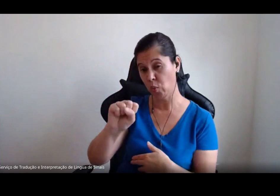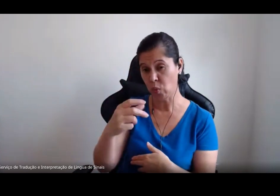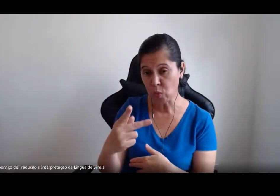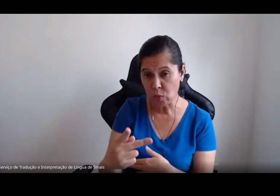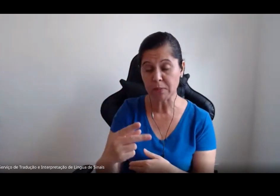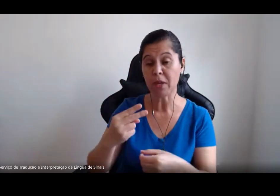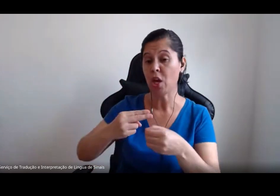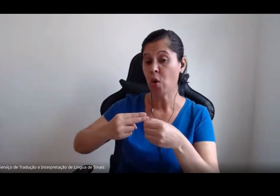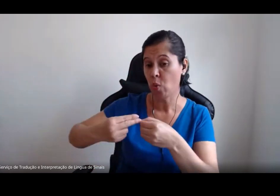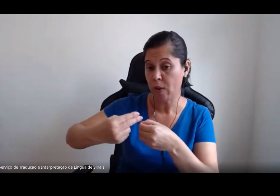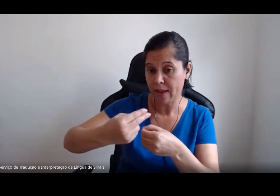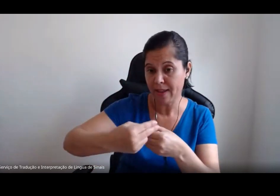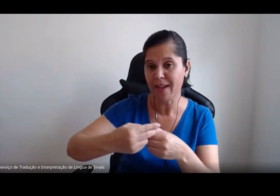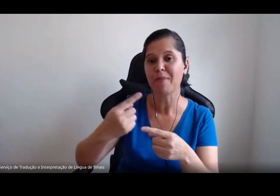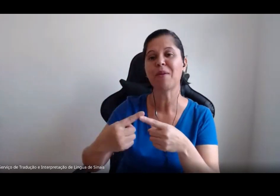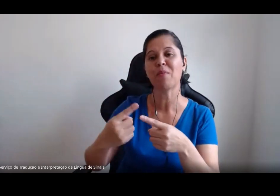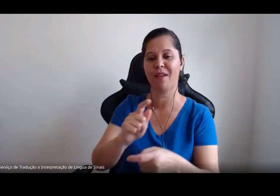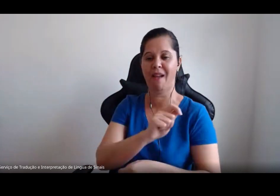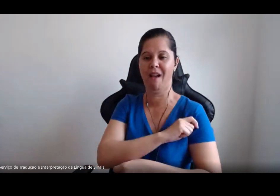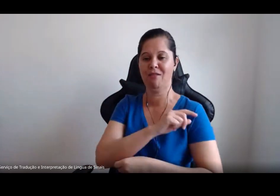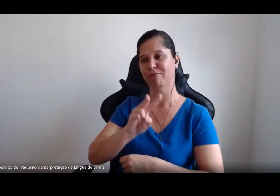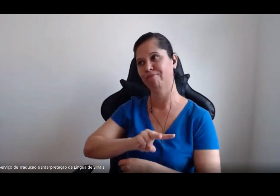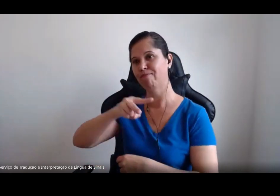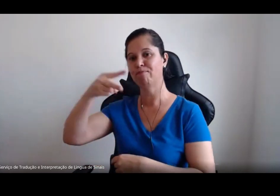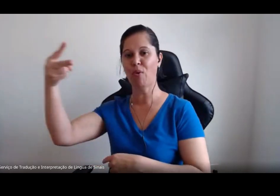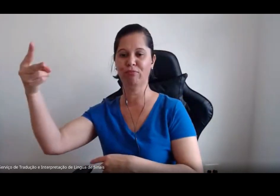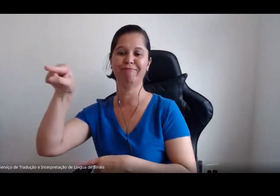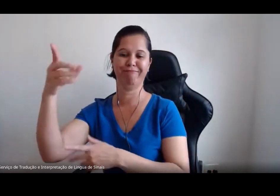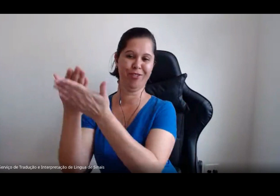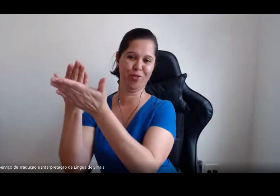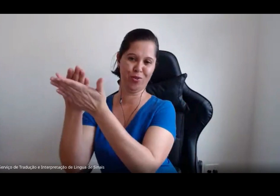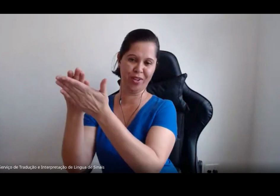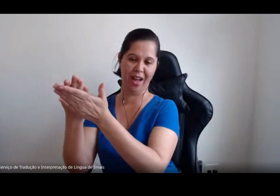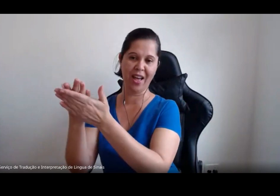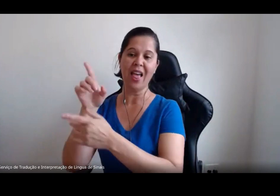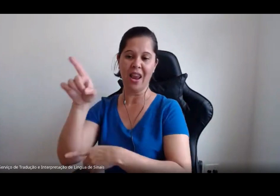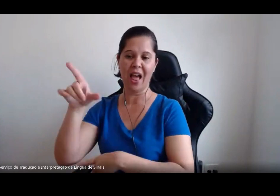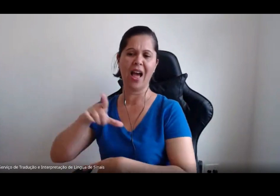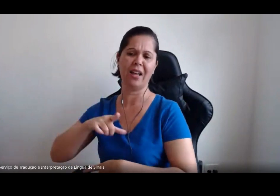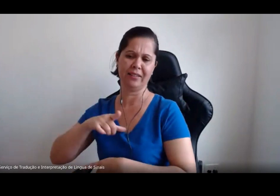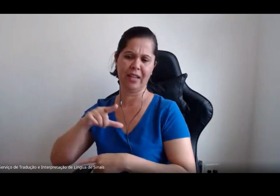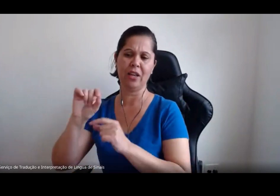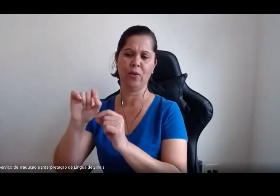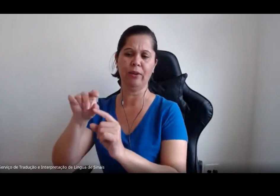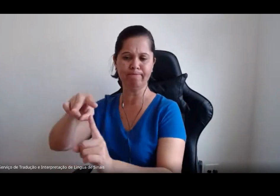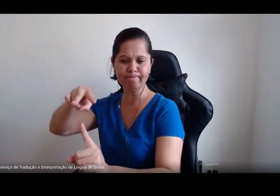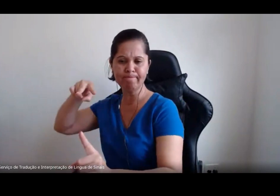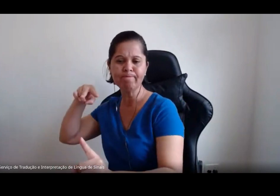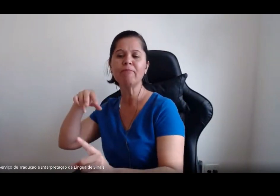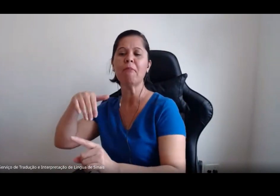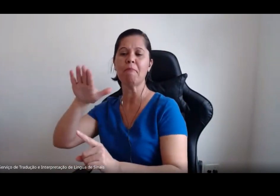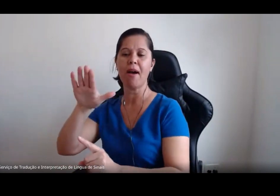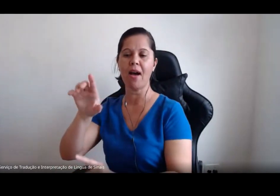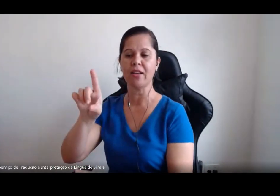Unicamp, e com a Universidade de Buenos Aires. Na Universidade de Buenos Aires há um grupo potente de estudo de